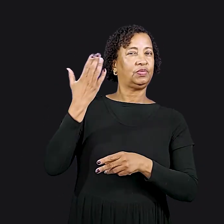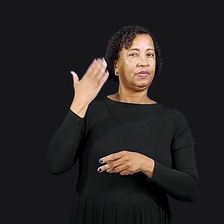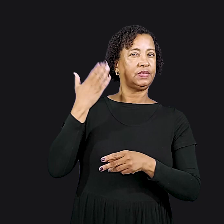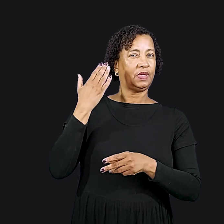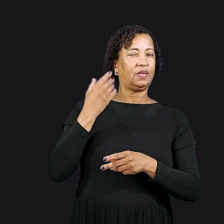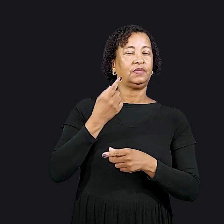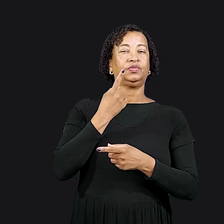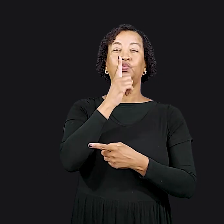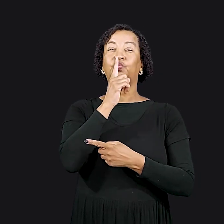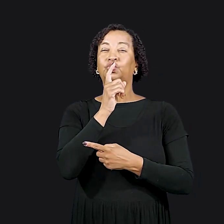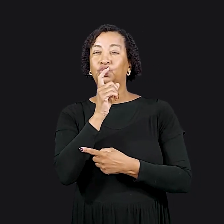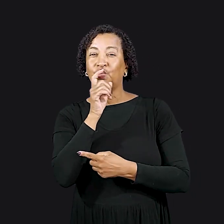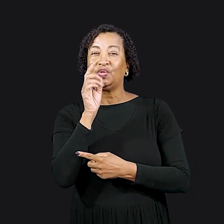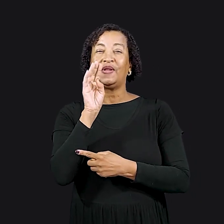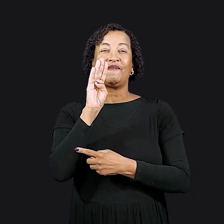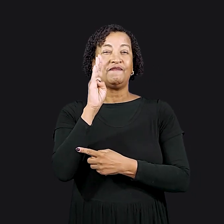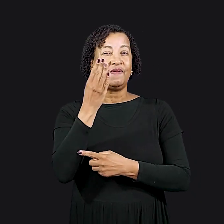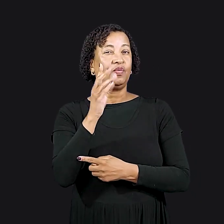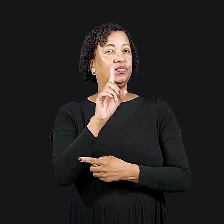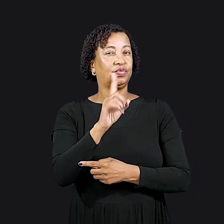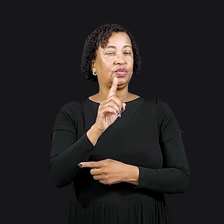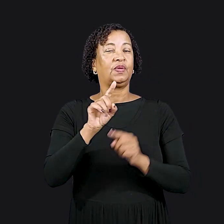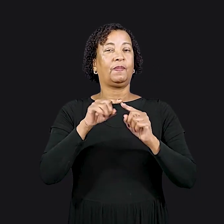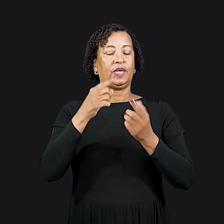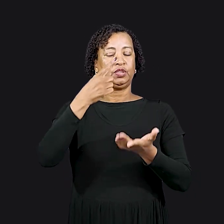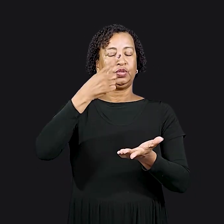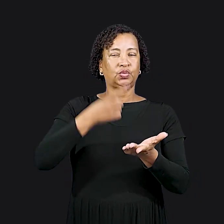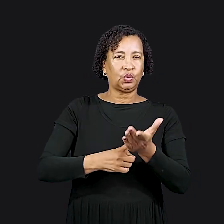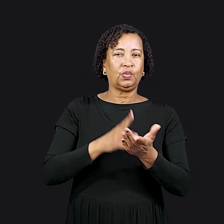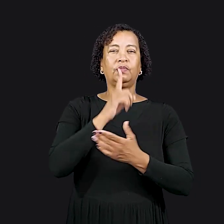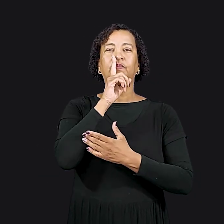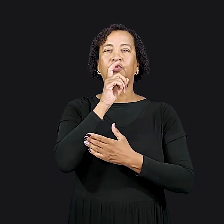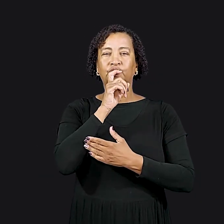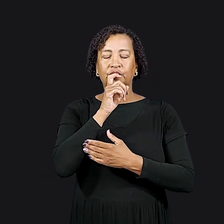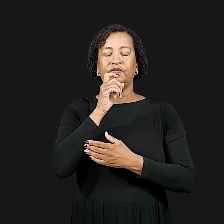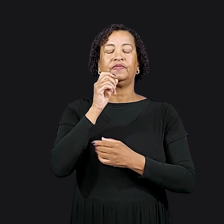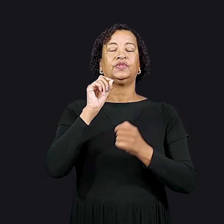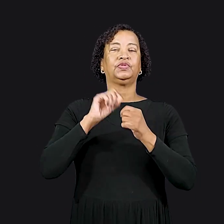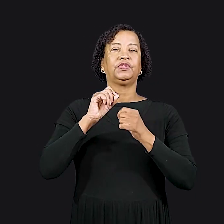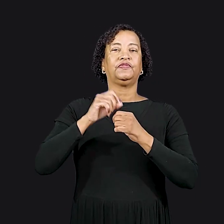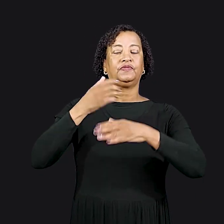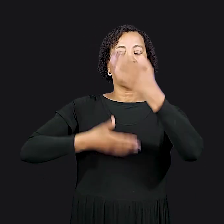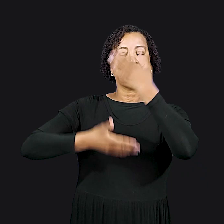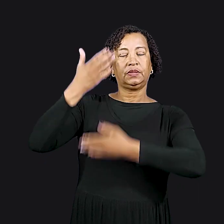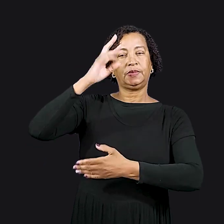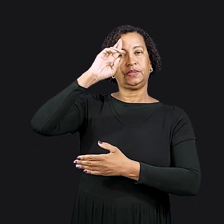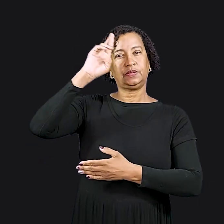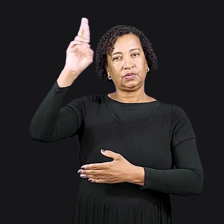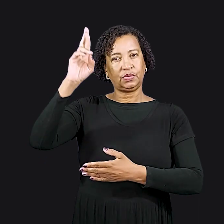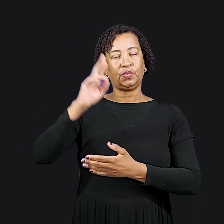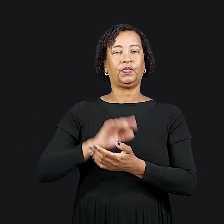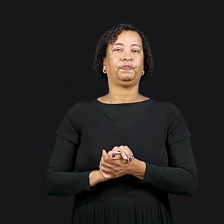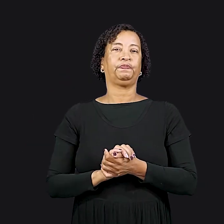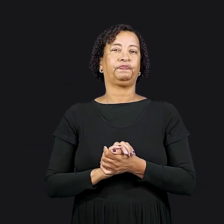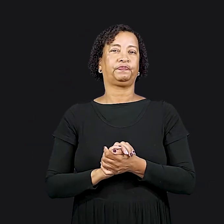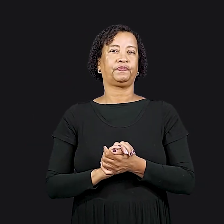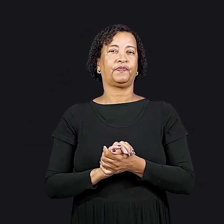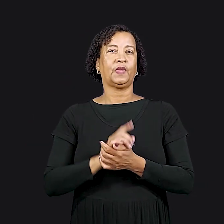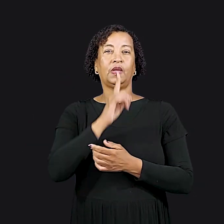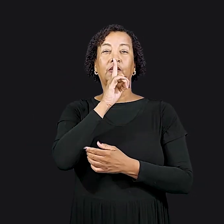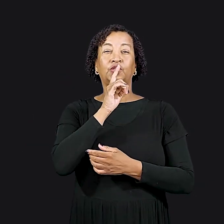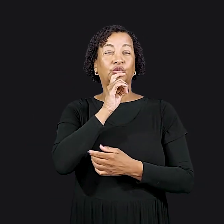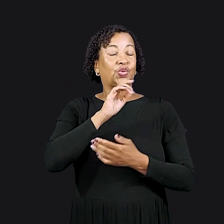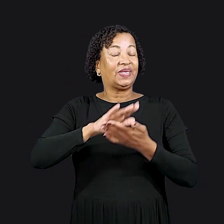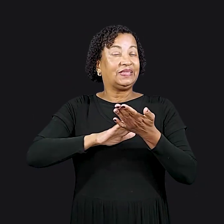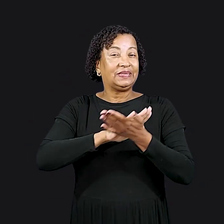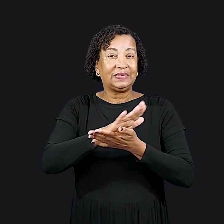antepassados. Não jure falsamente, mas cumpra os juramentos que você fez diante do Senhor. Mas eu lhes digo, não jurem de